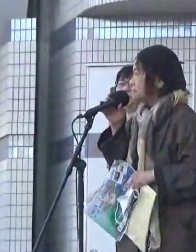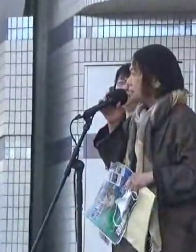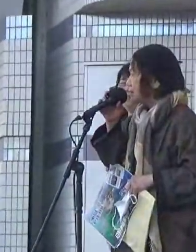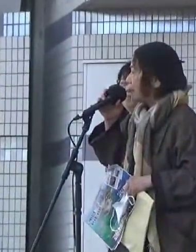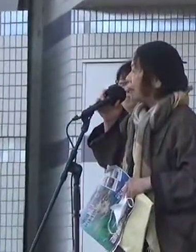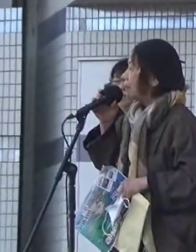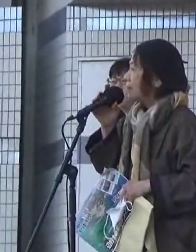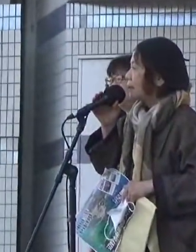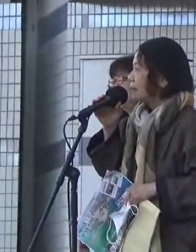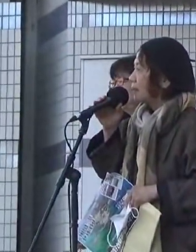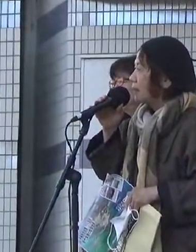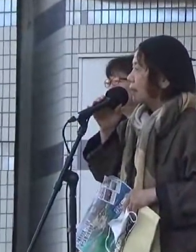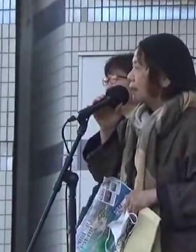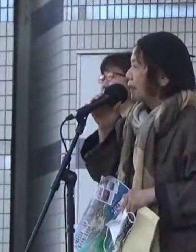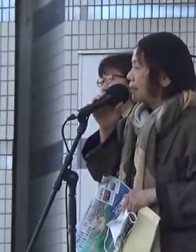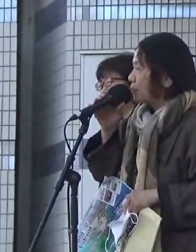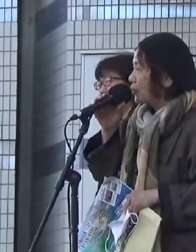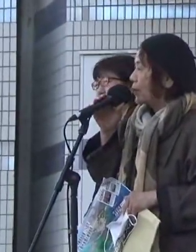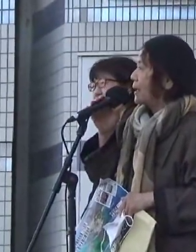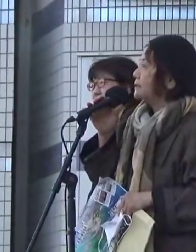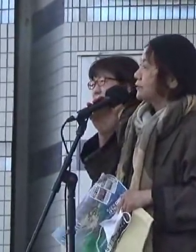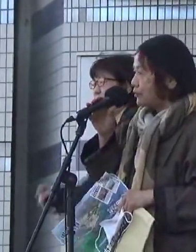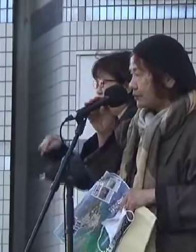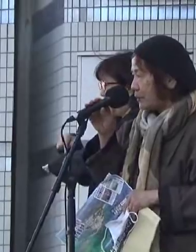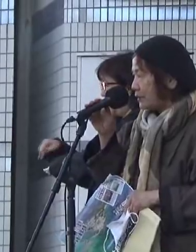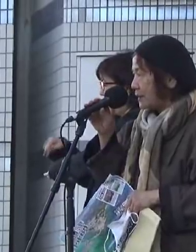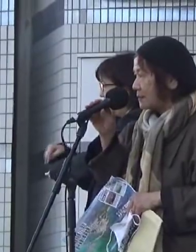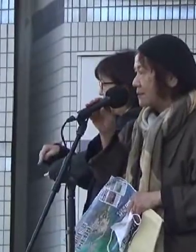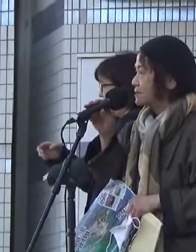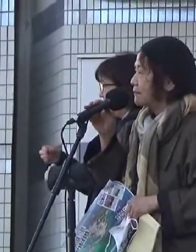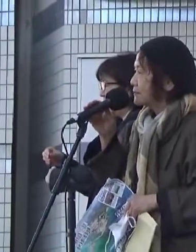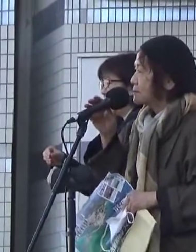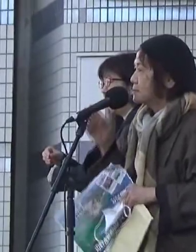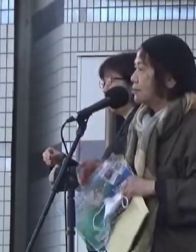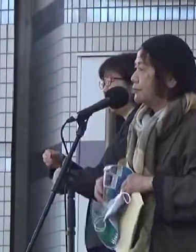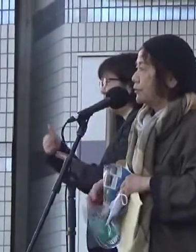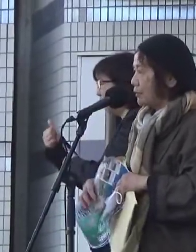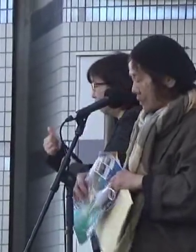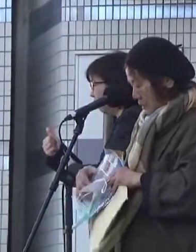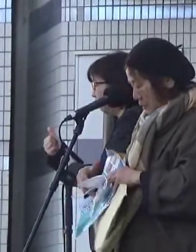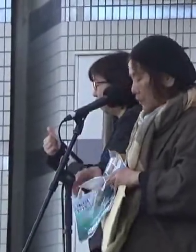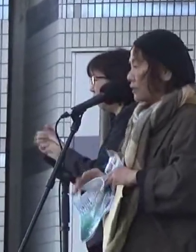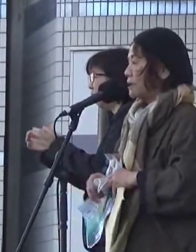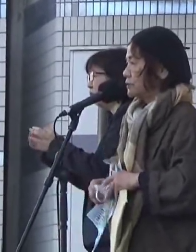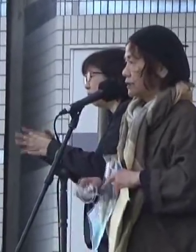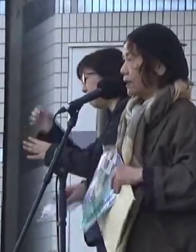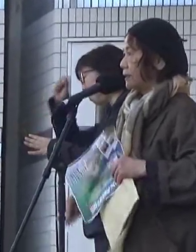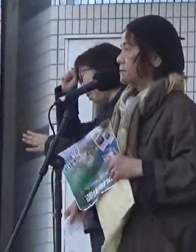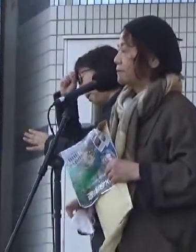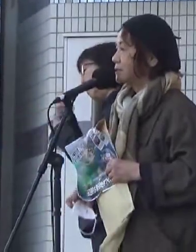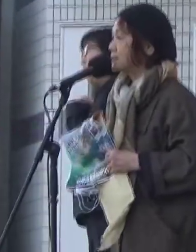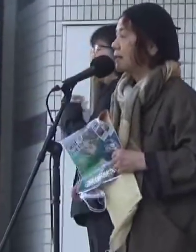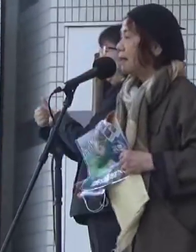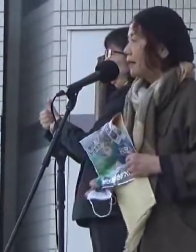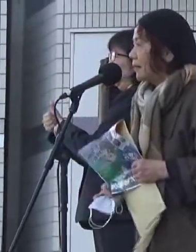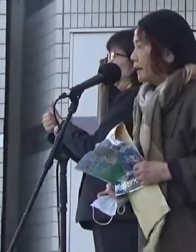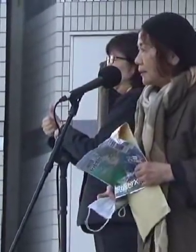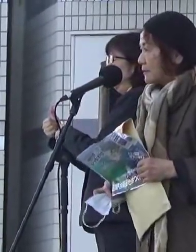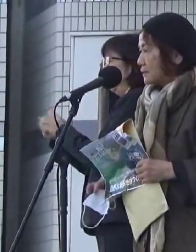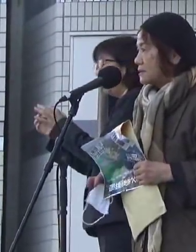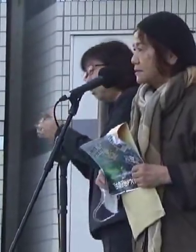。 予定していたものが急病になりまして、私が急遽この会場に駆けつけました